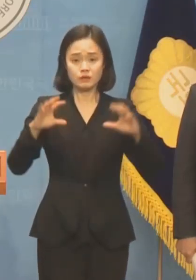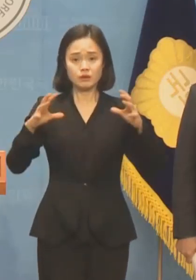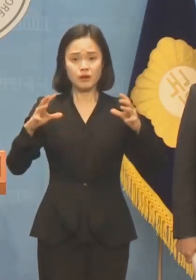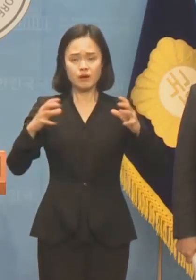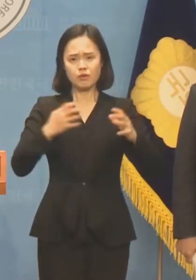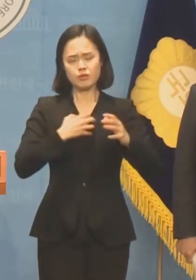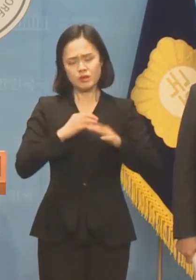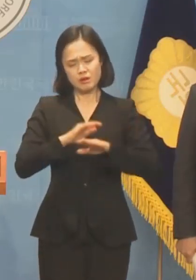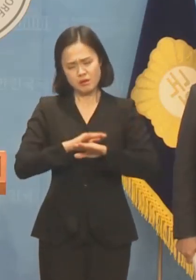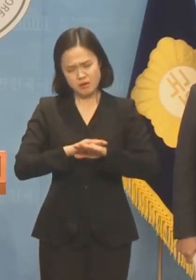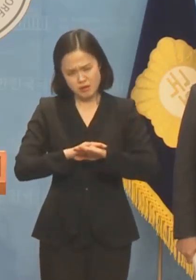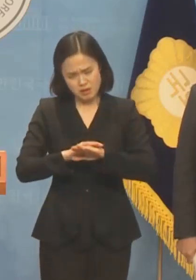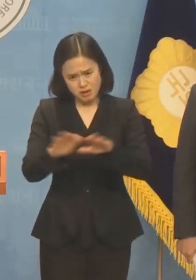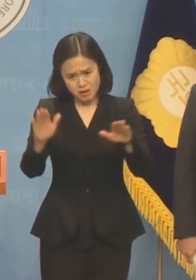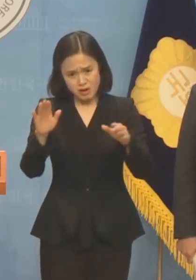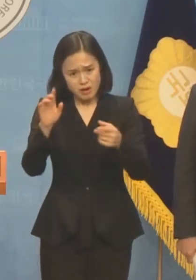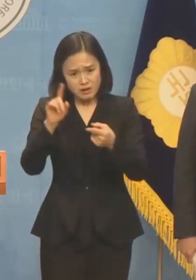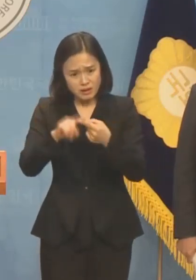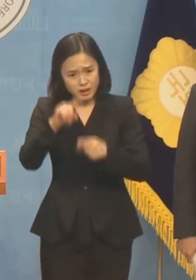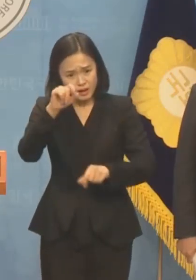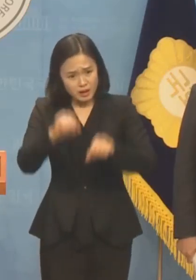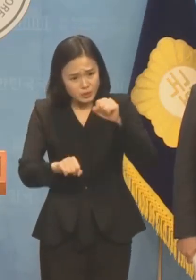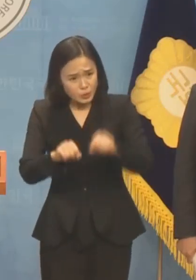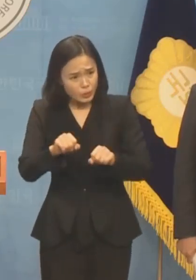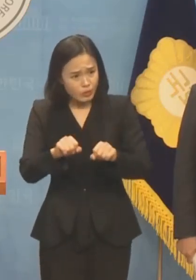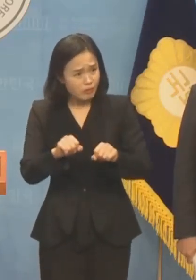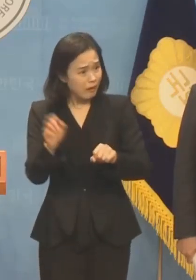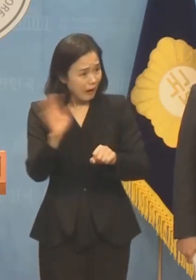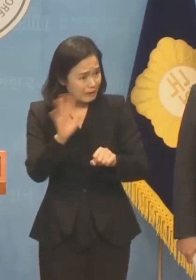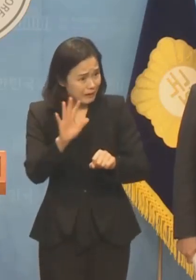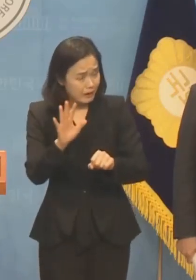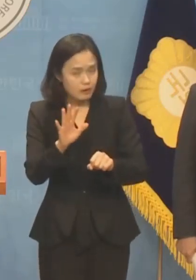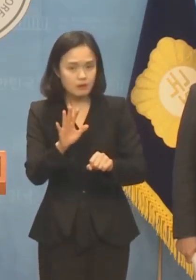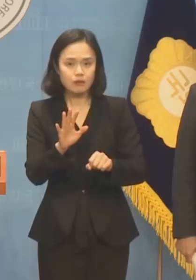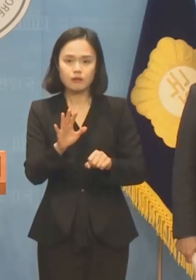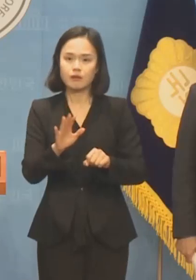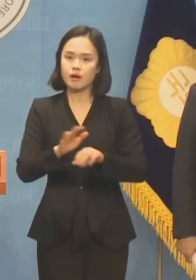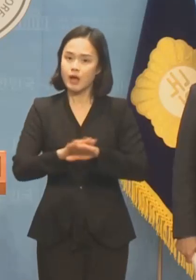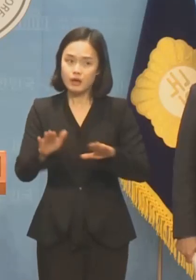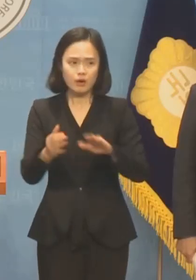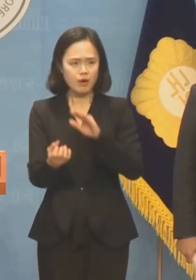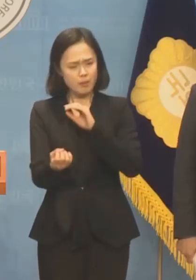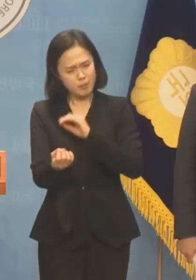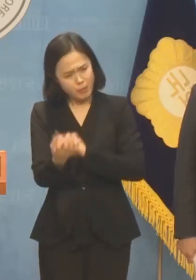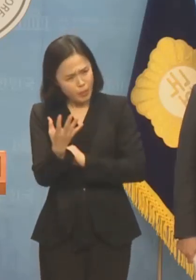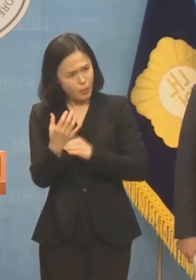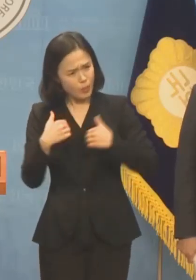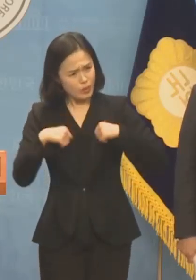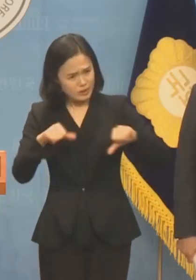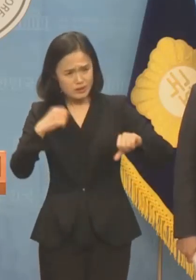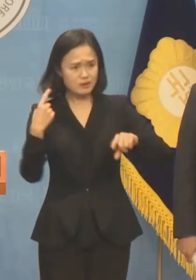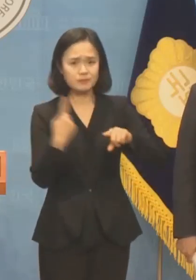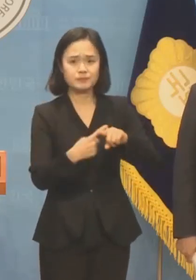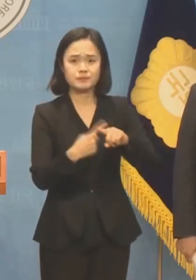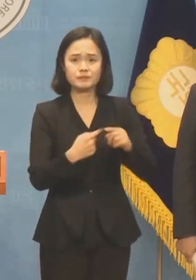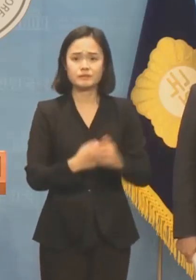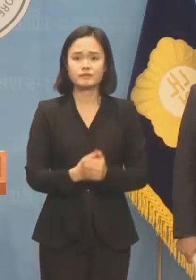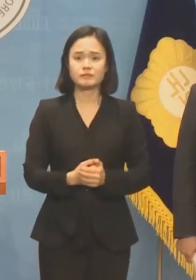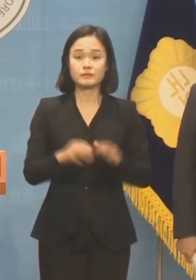포기한 것으로밖에 간주할 수가 없습니다. 더군다나 현재 우리나라의 안보 수장인 국방부 장관이